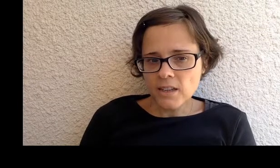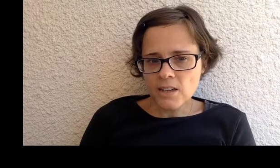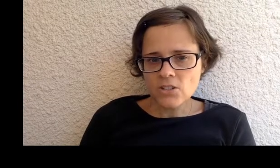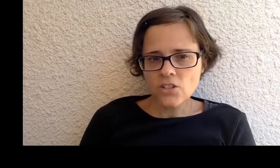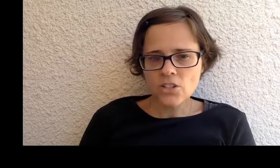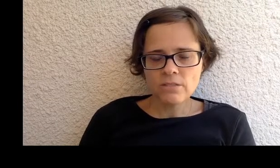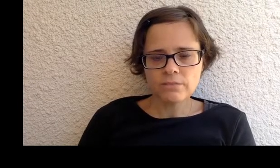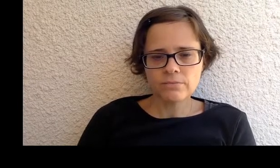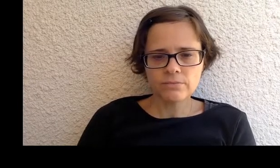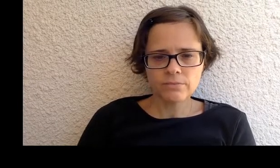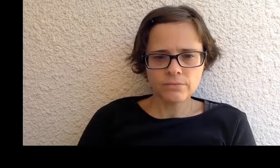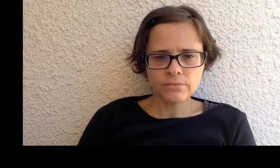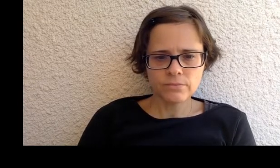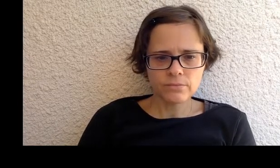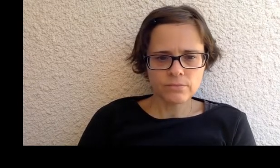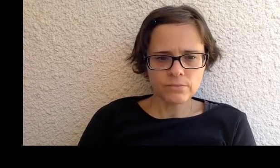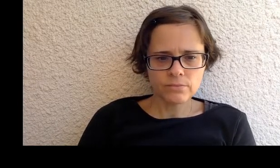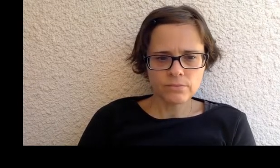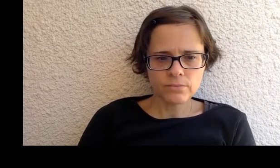Des singes.